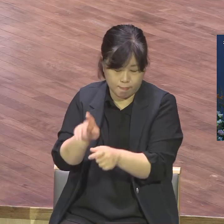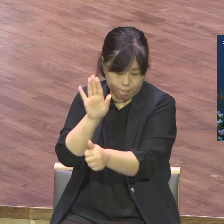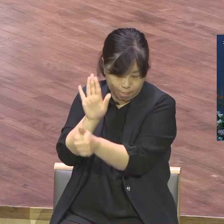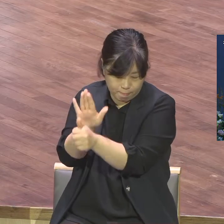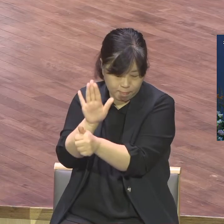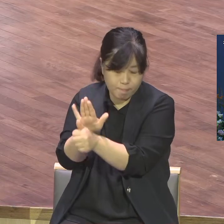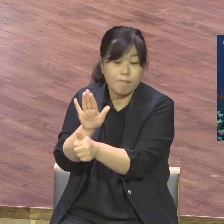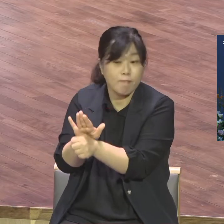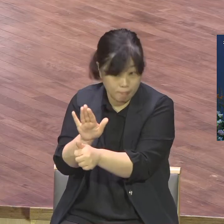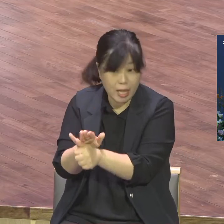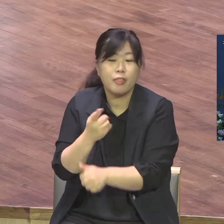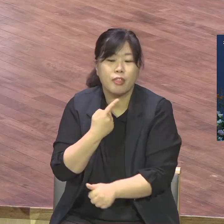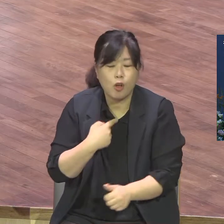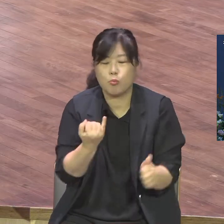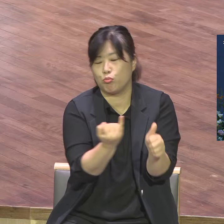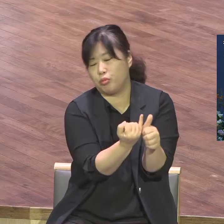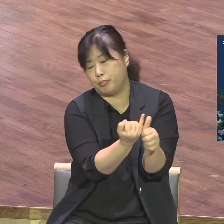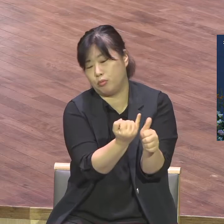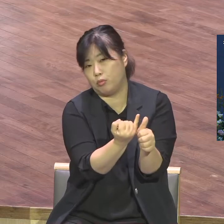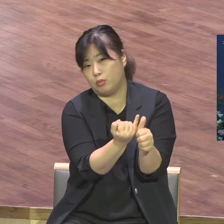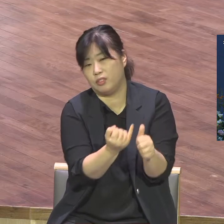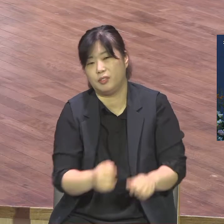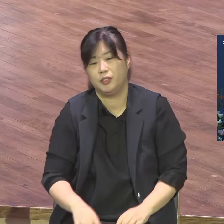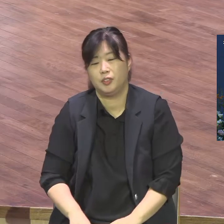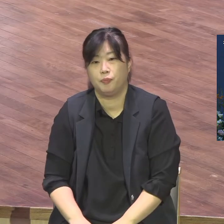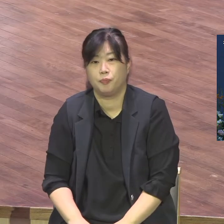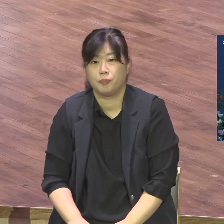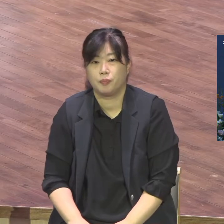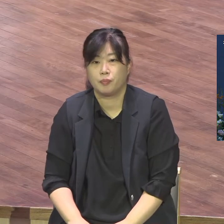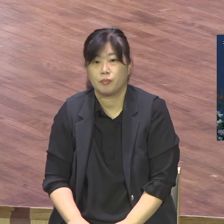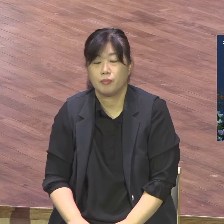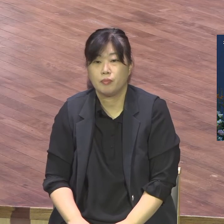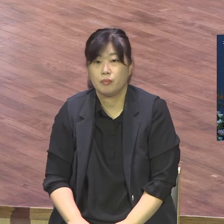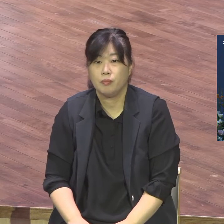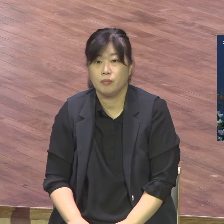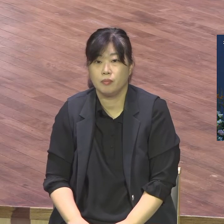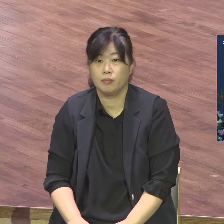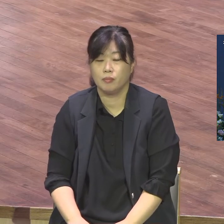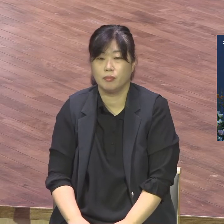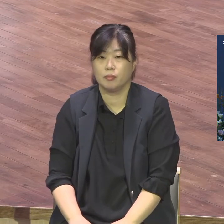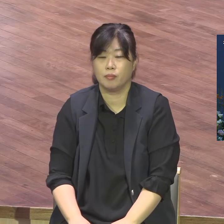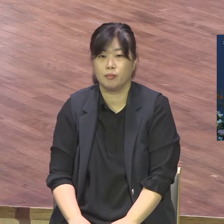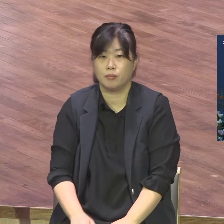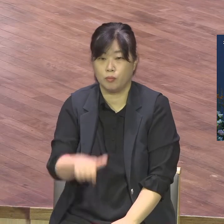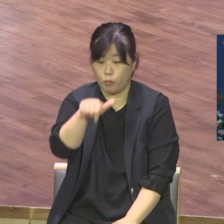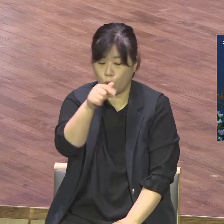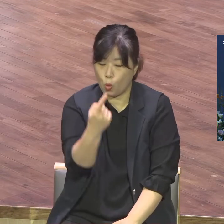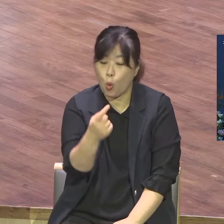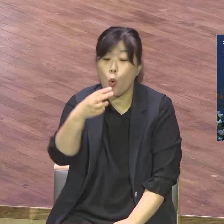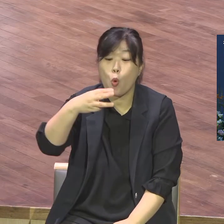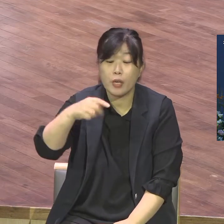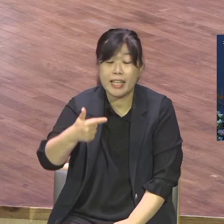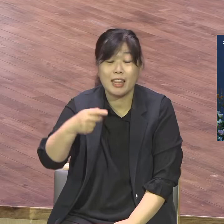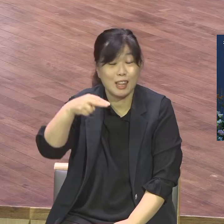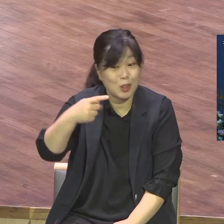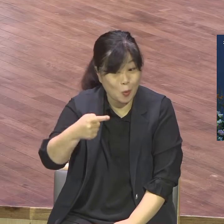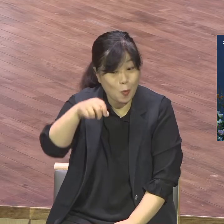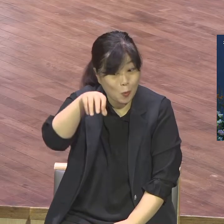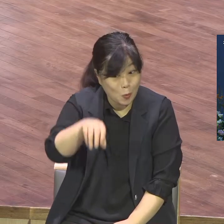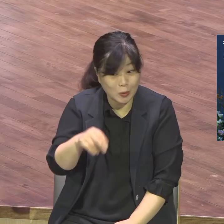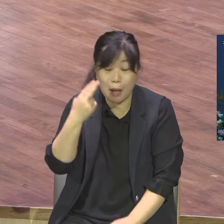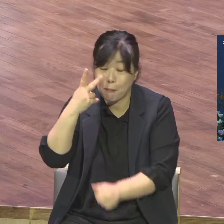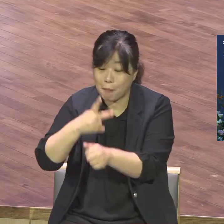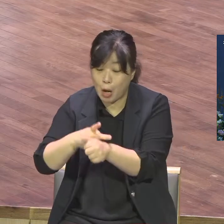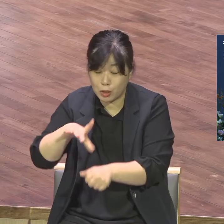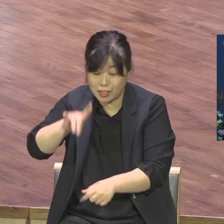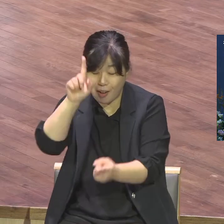고린도에서뿐만 아니에요. 바울을 통해서 복음 깨달은 이후로 고린도에서 깨달은 이후로 바울을